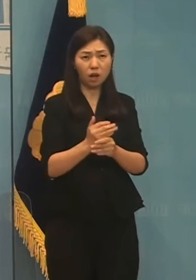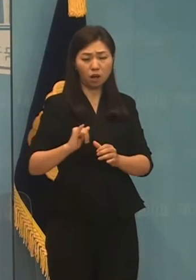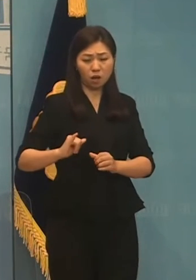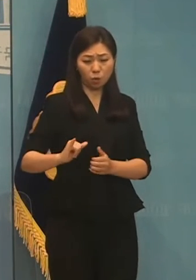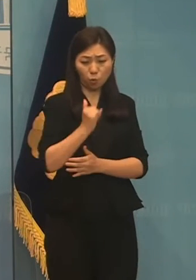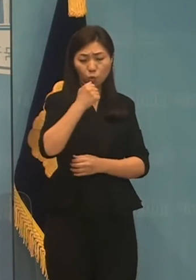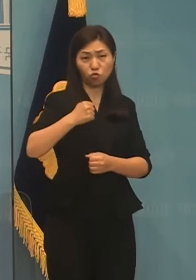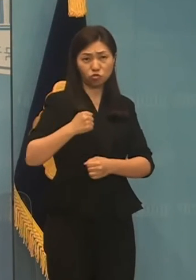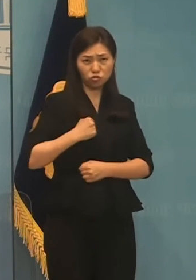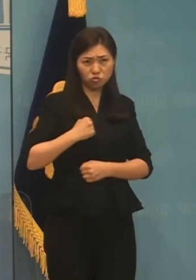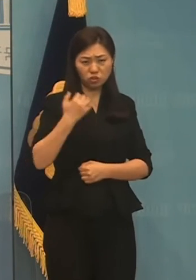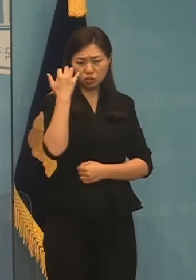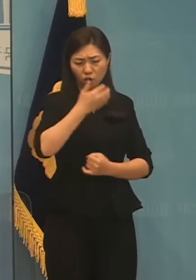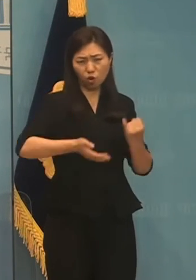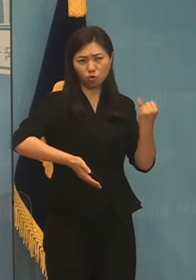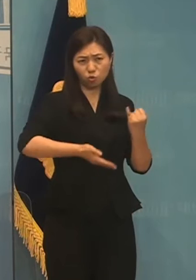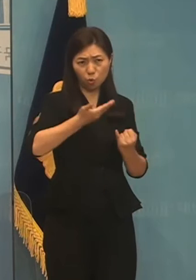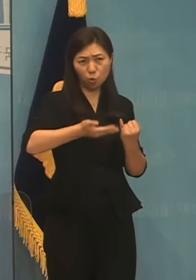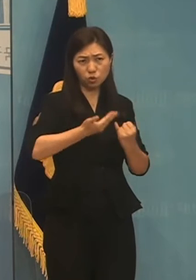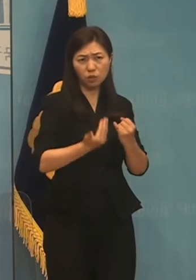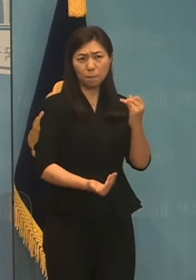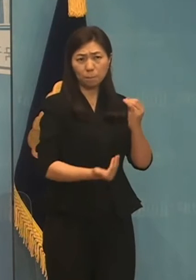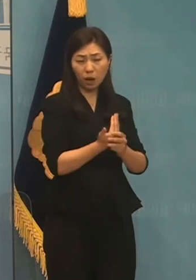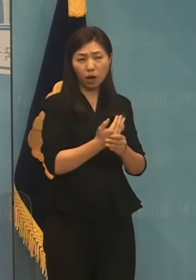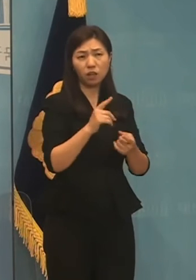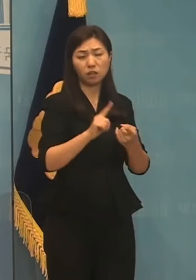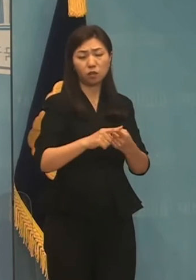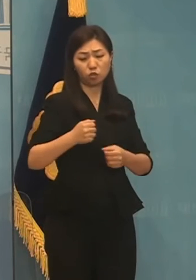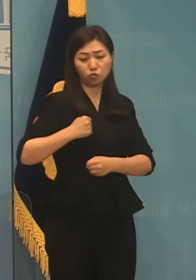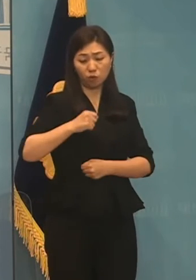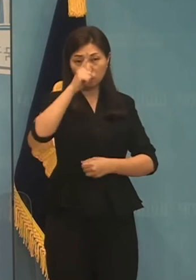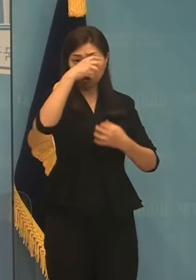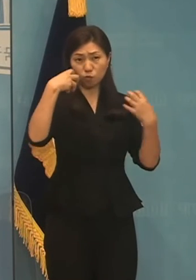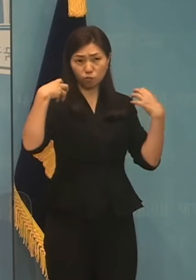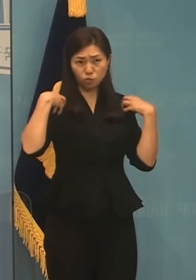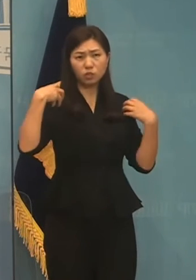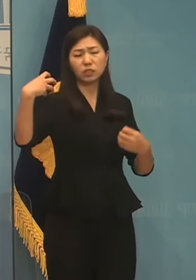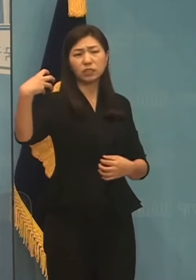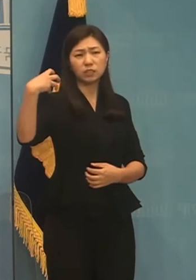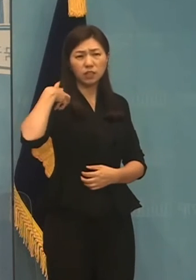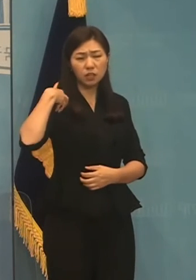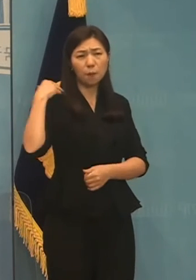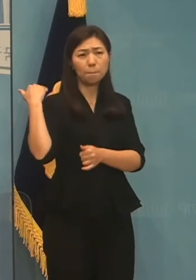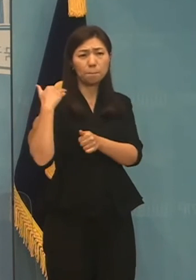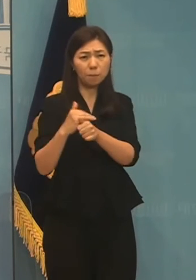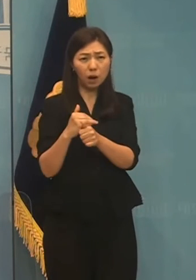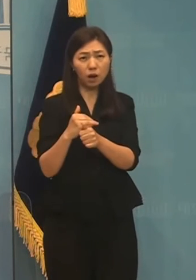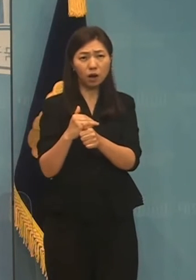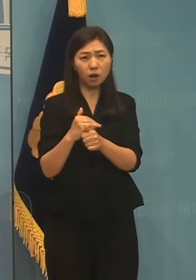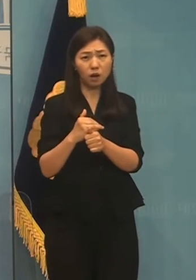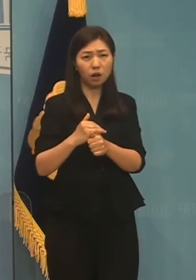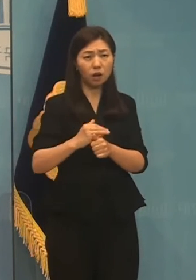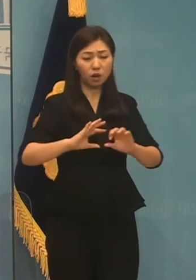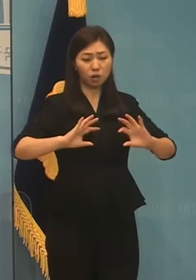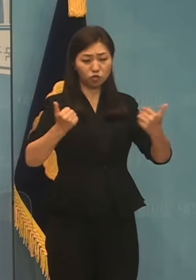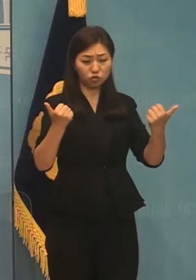형태의 외 4건 국방부 장관 환기 라고 국정조사 상당 요약했습니다